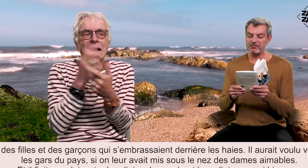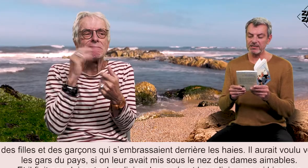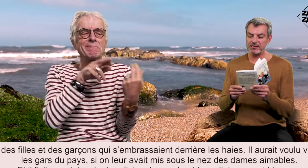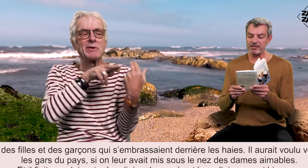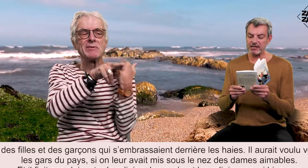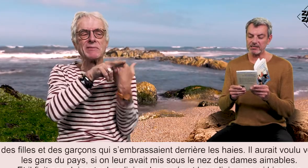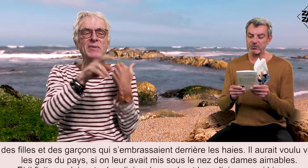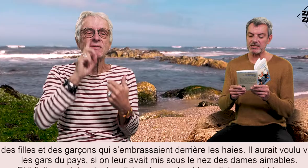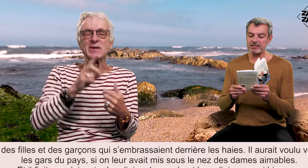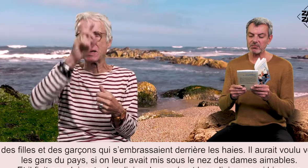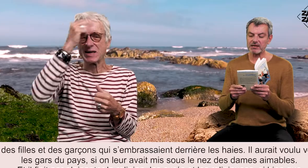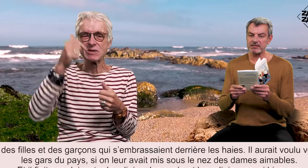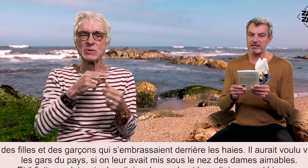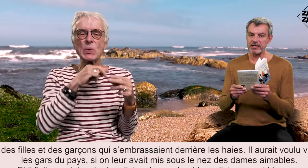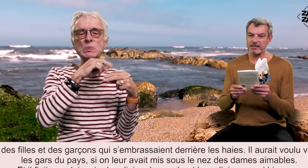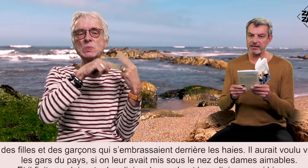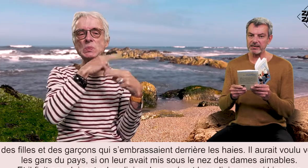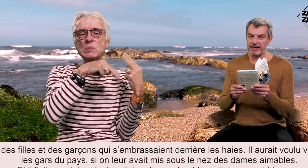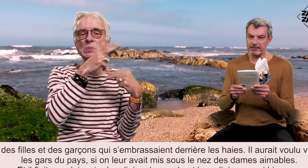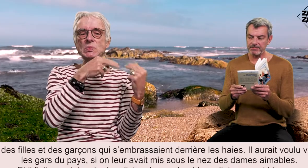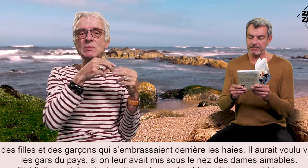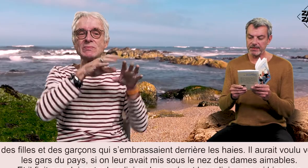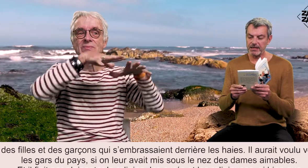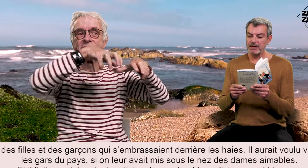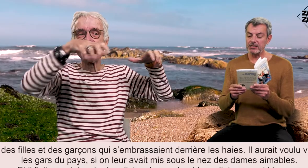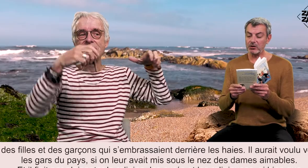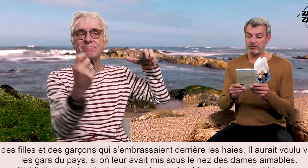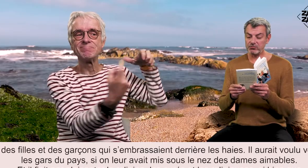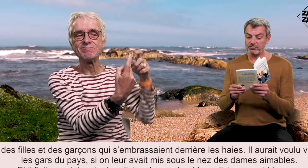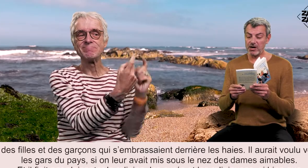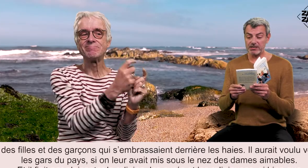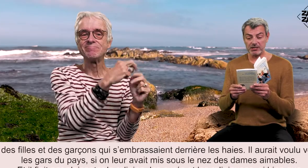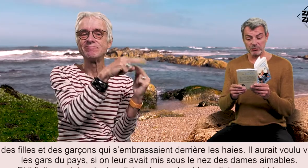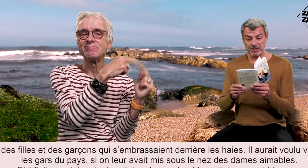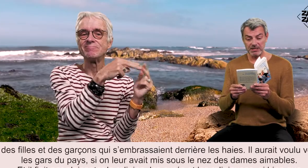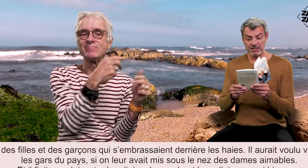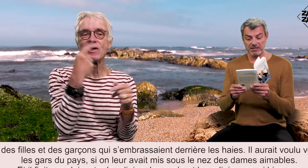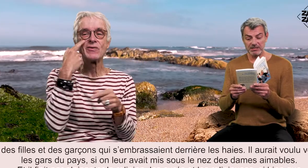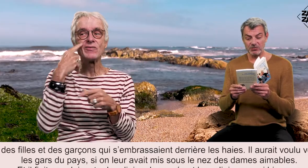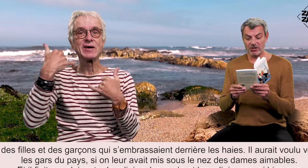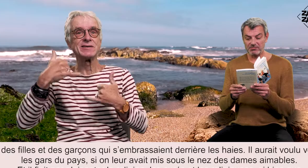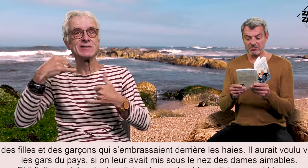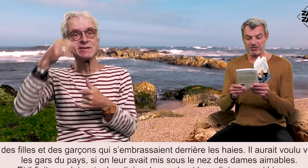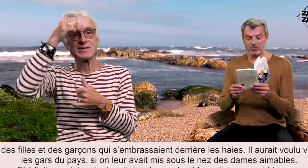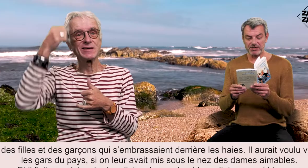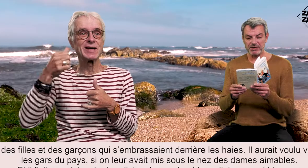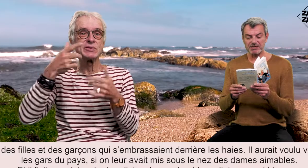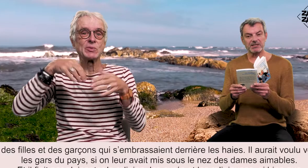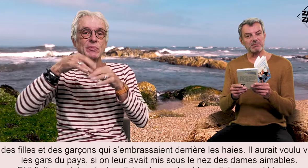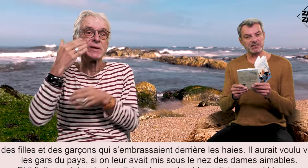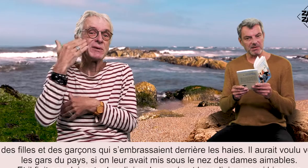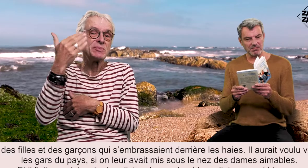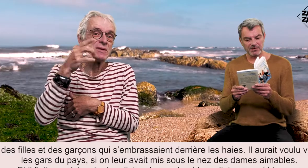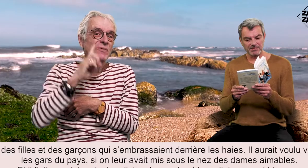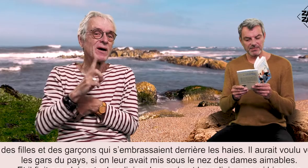des filles et des garçons qui s'embrassaient derrière les haies. Il aurait voulu voir les gars du pays si on leur avait mis sous le nez